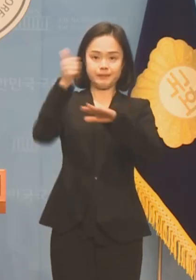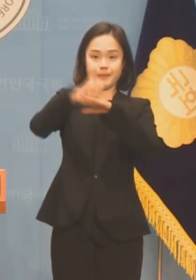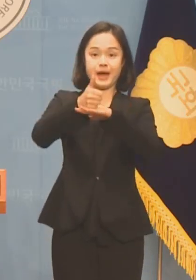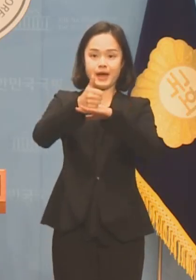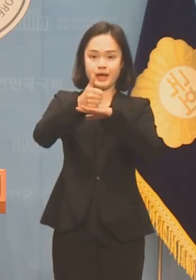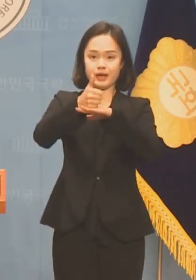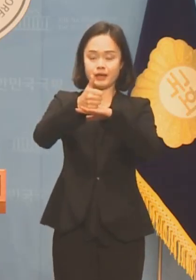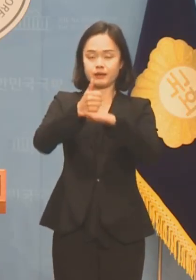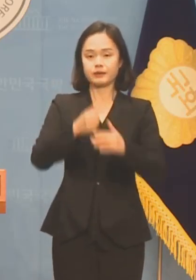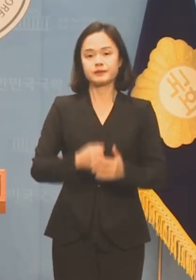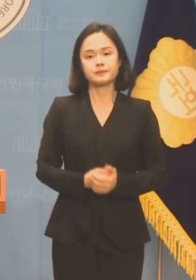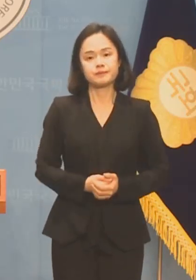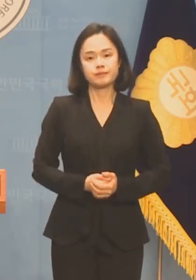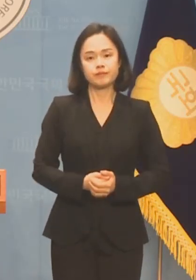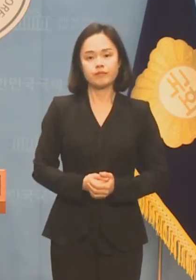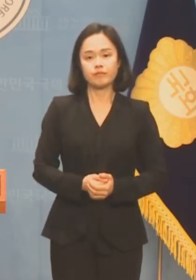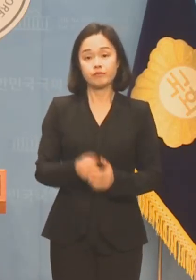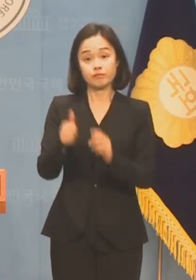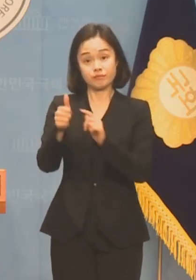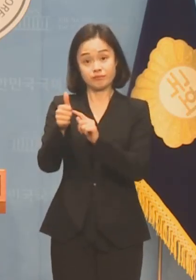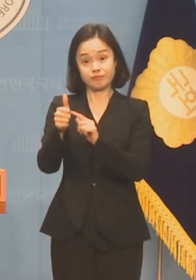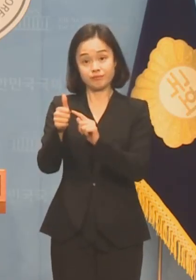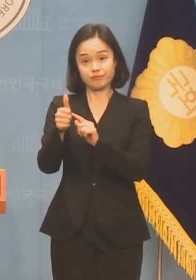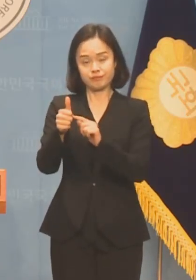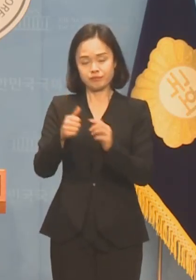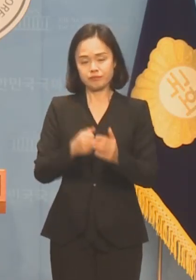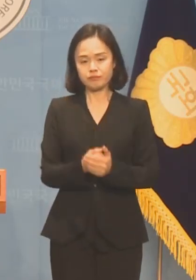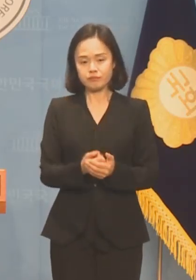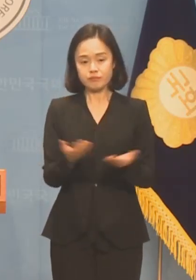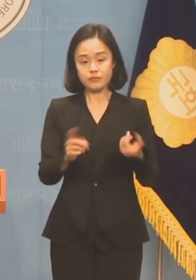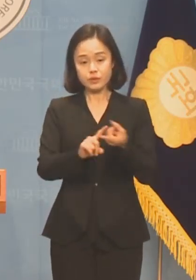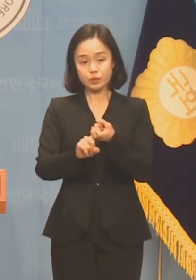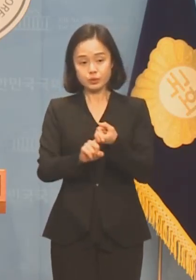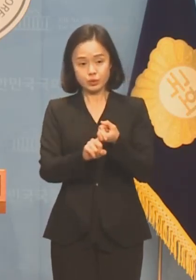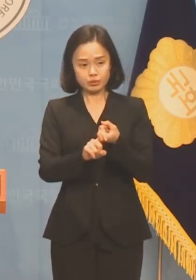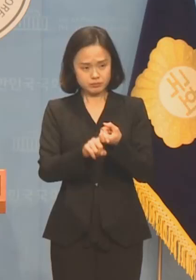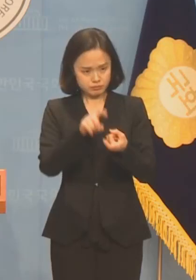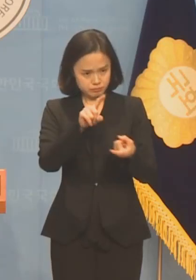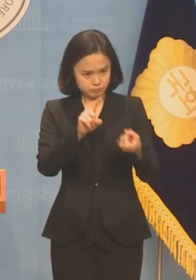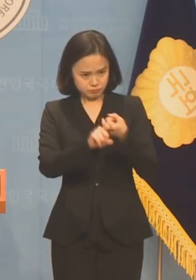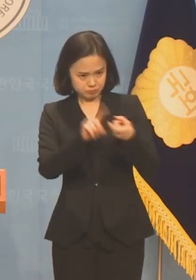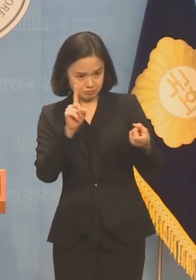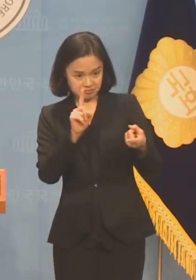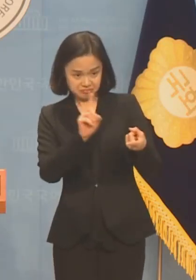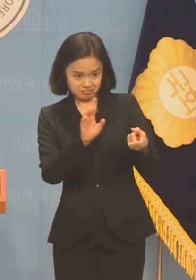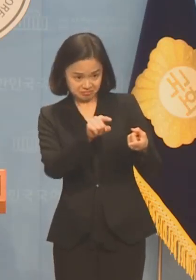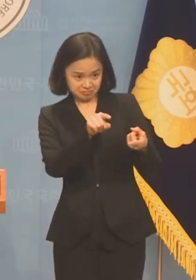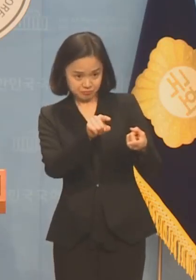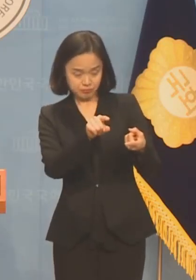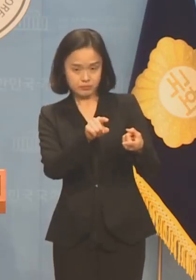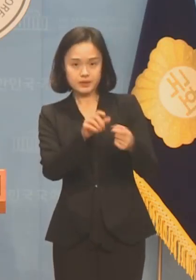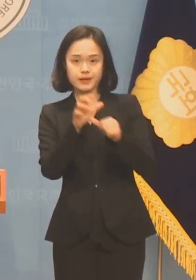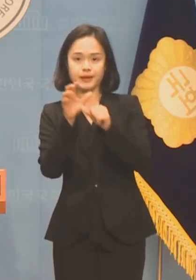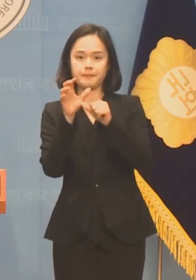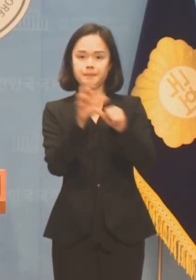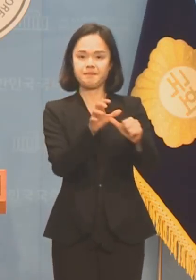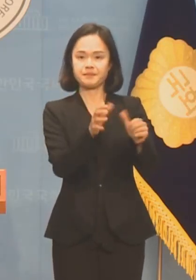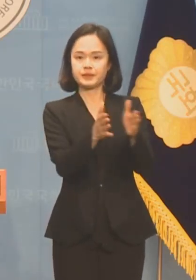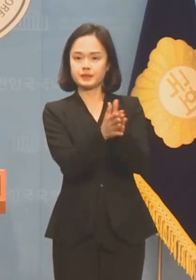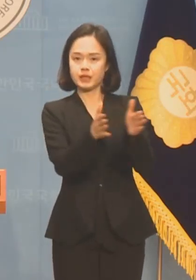즉시 타 노조에 대한 박해를 시작했습니다. 주로 MBC 노조, 즉